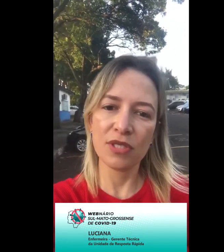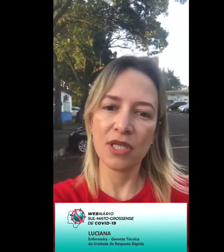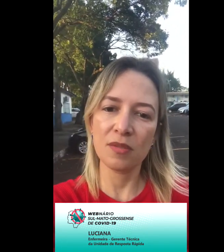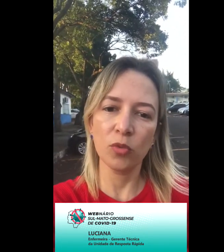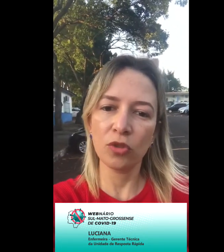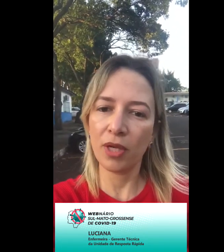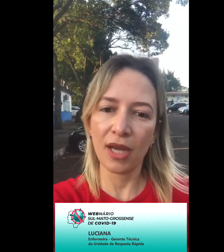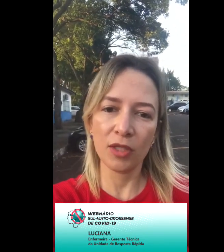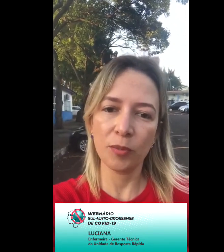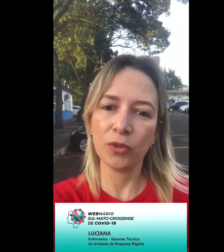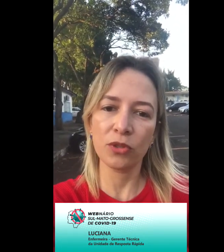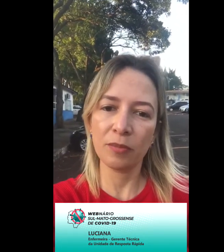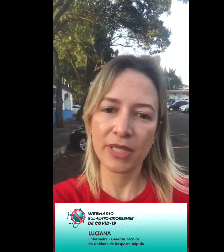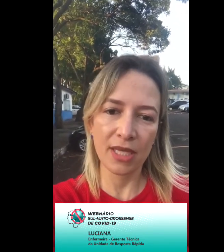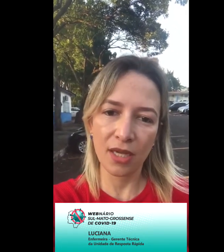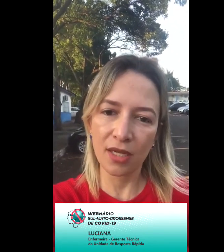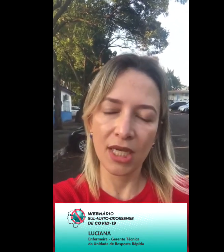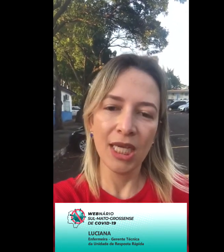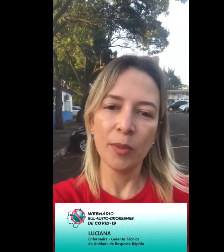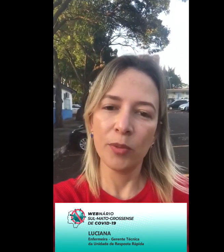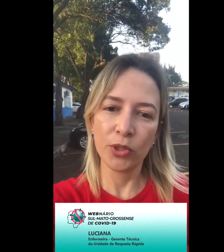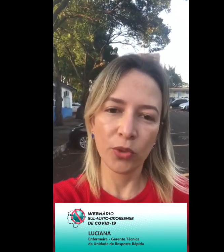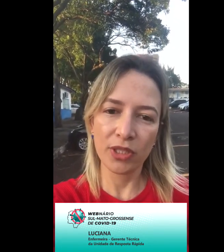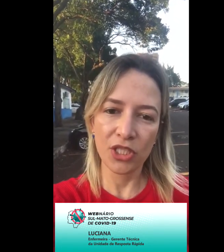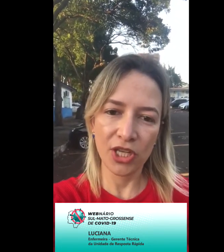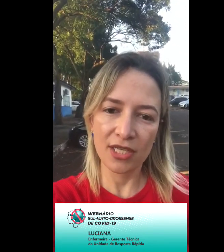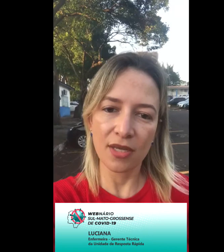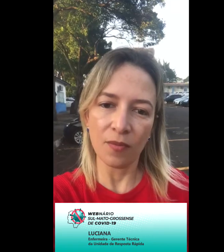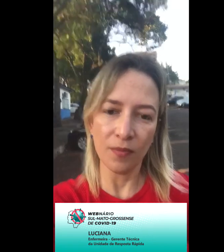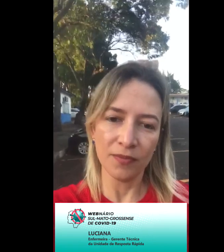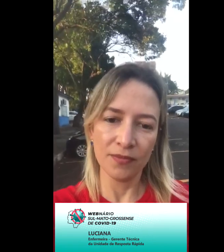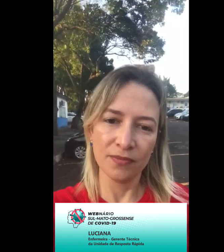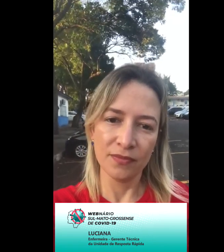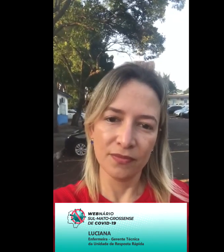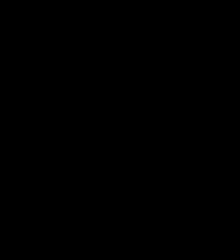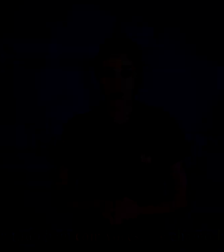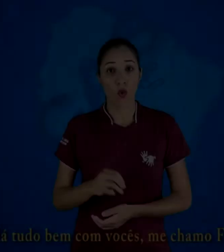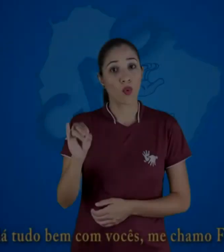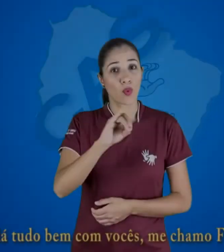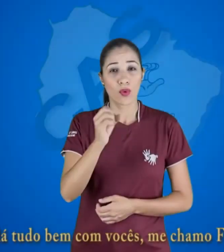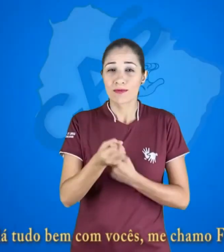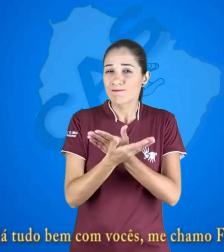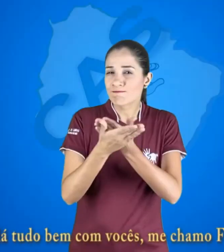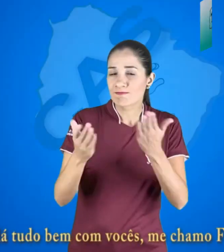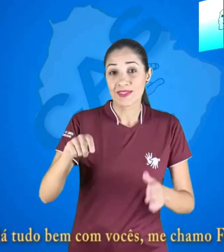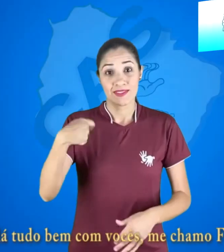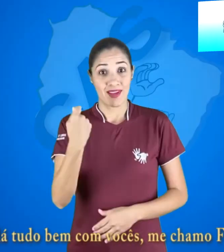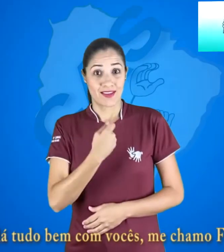A vocês, muito obrigado por toda a parceria, por toda a dedicação.